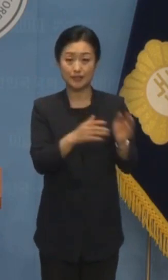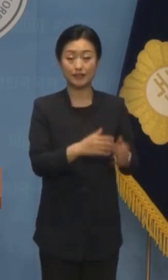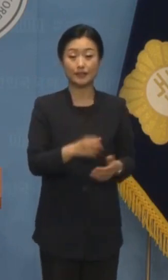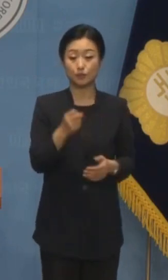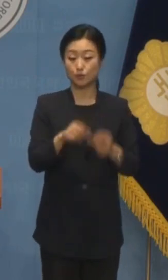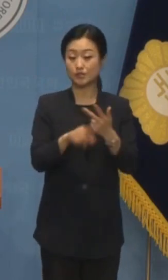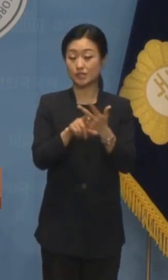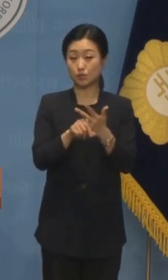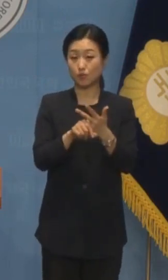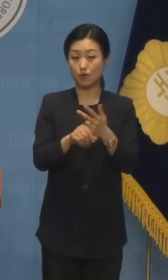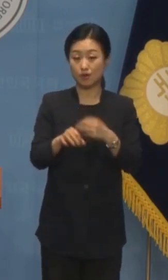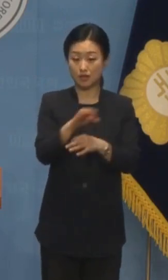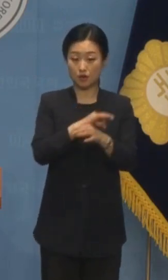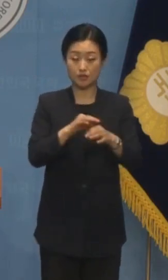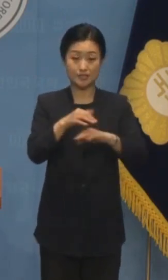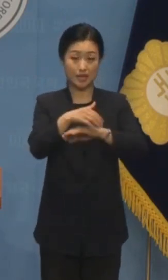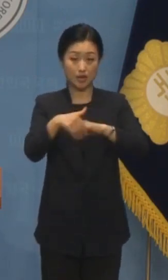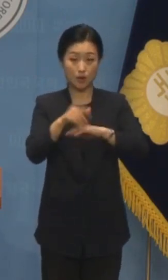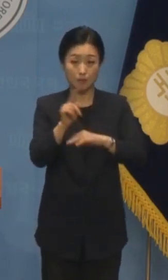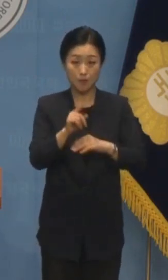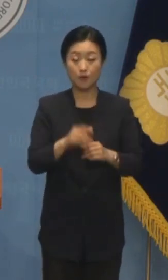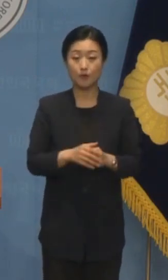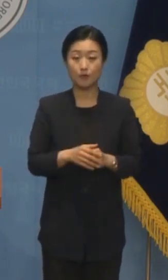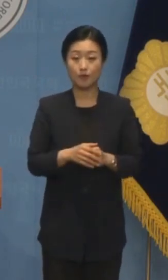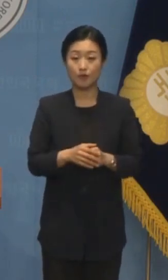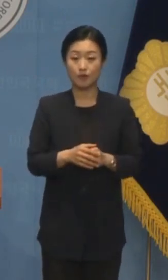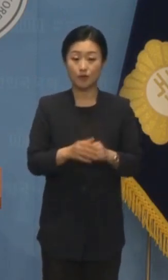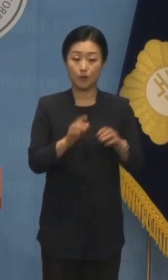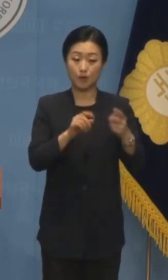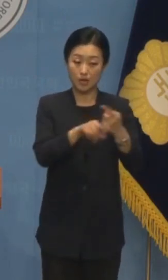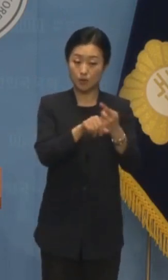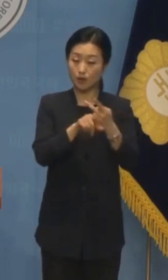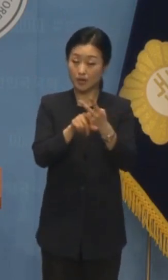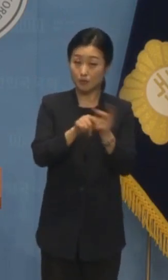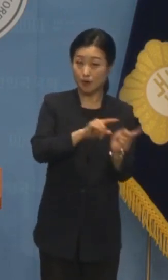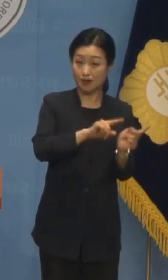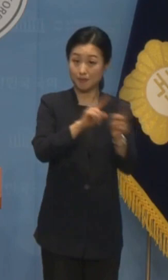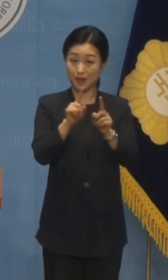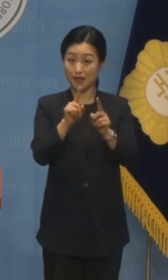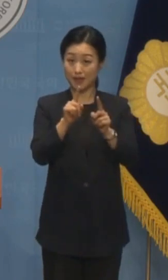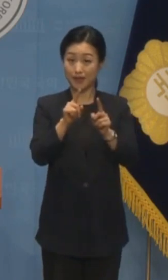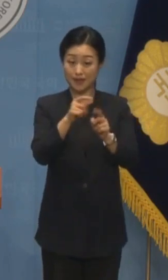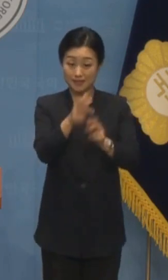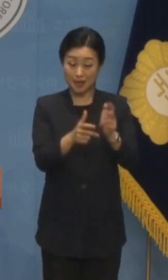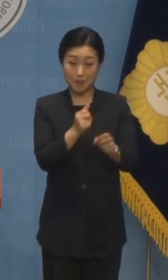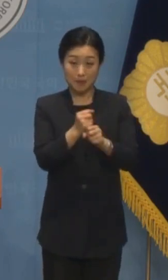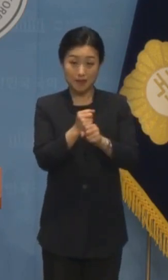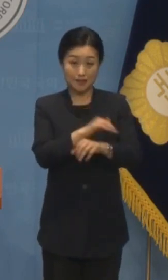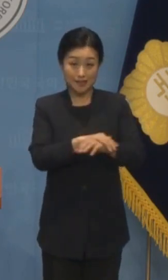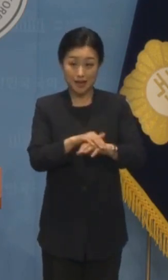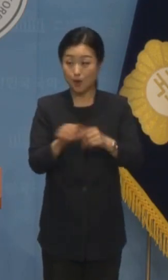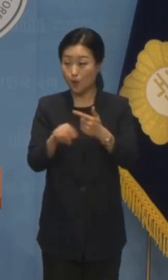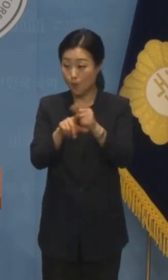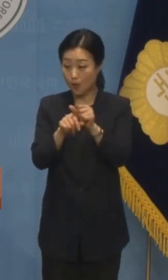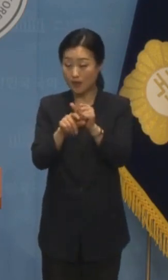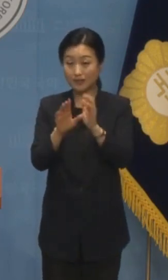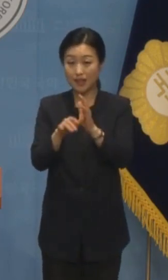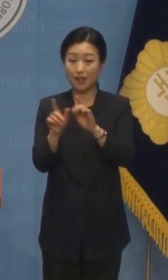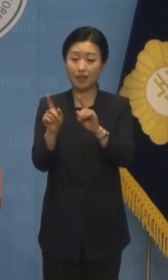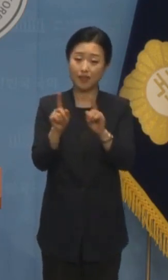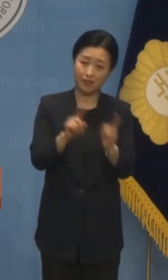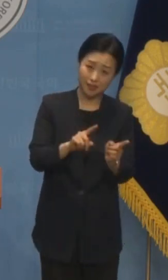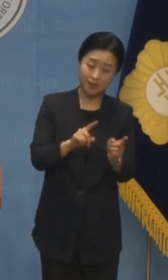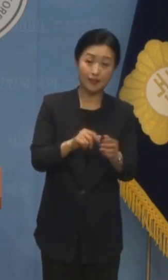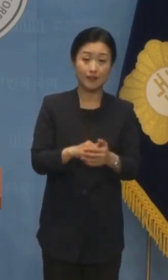7월자 경제 동향도 보겠습니다. 연초에 반짝 증가세를 보였던 전 산업 생산은 5월에 들어서 증가세가